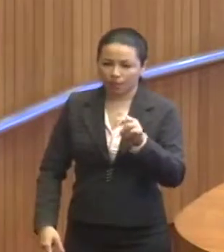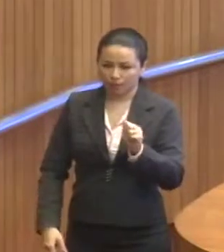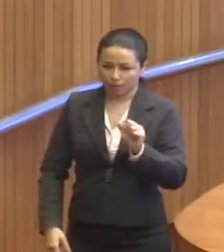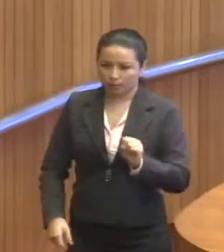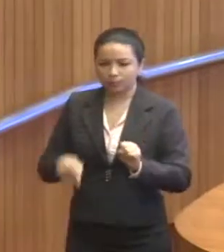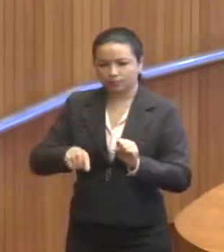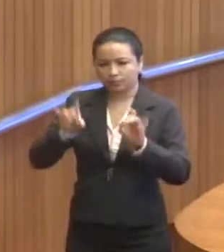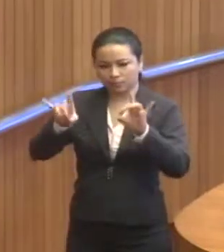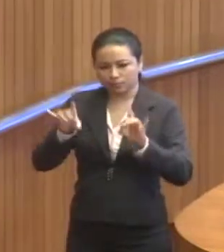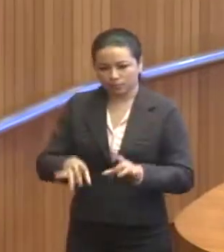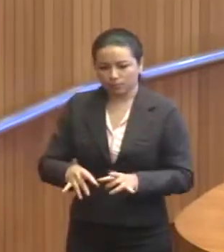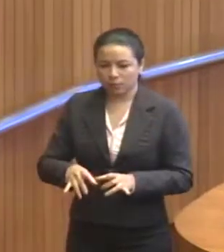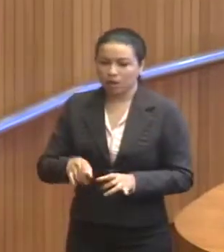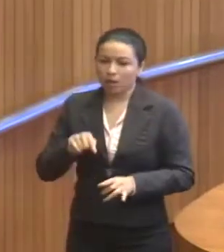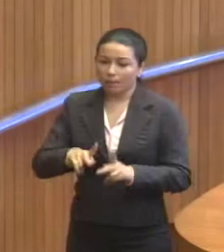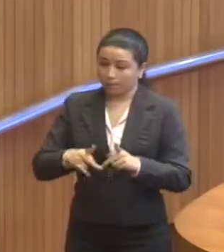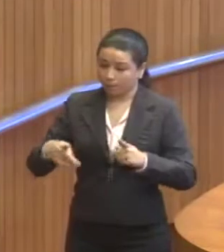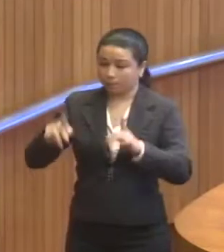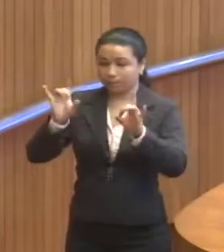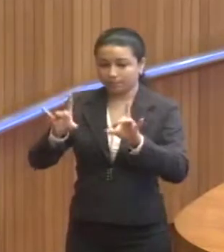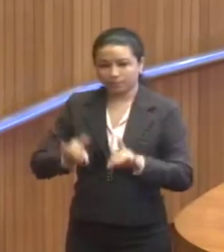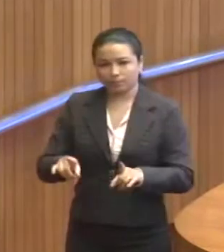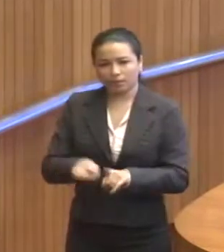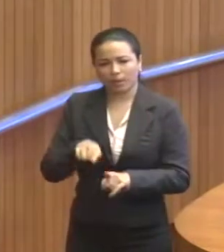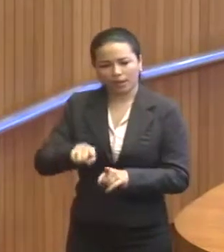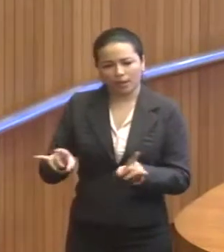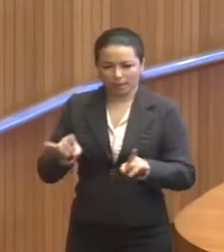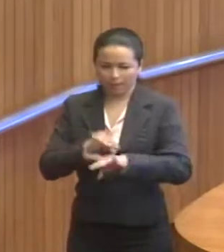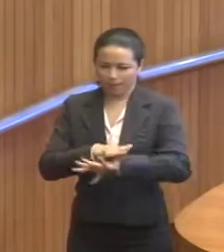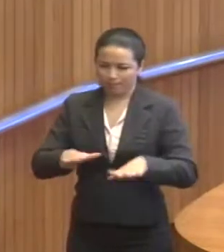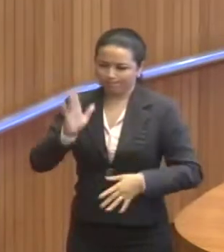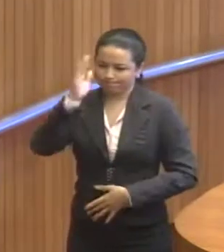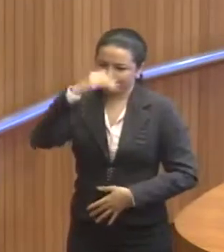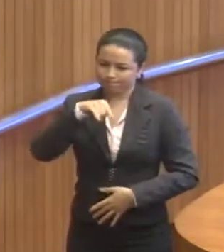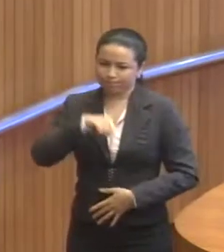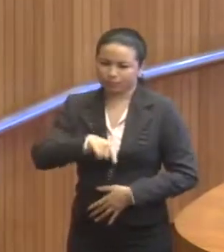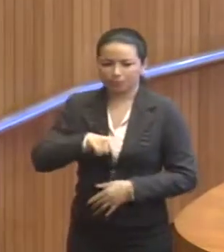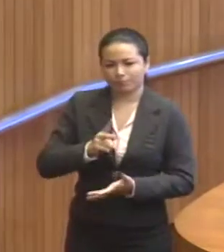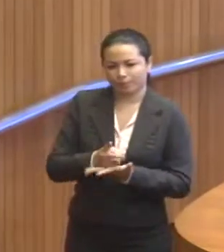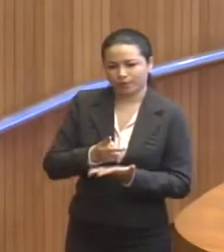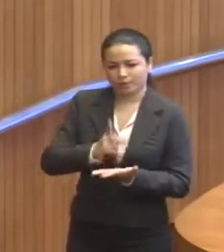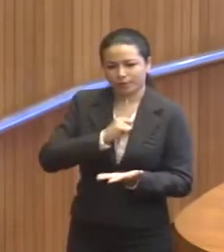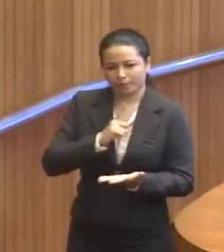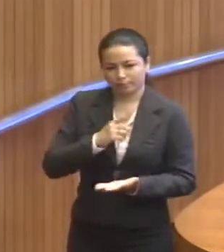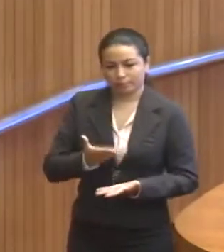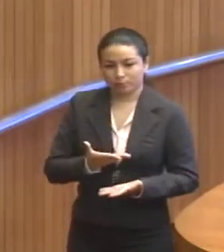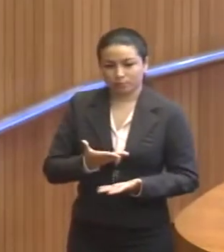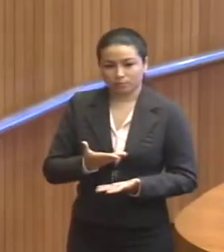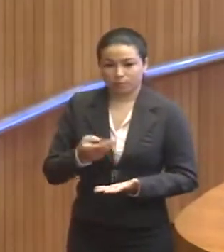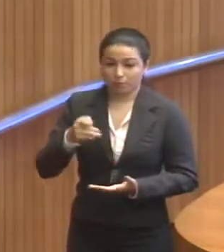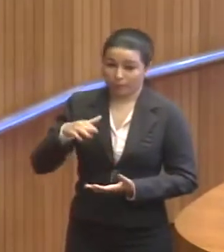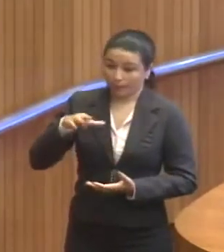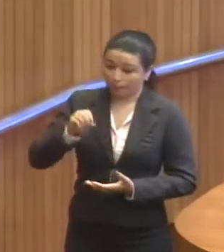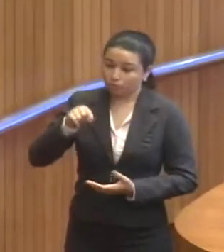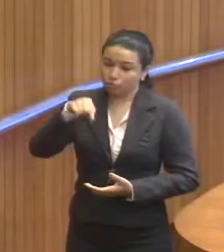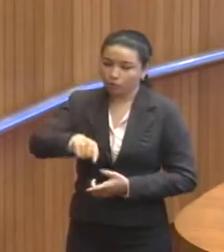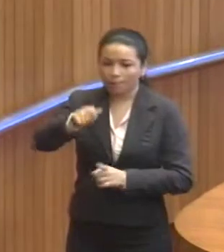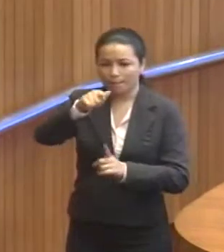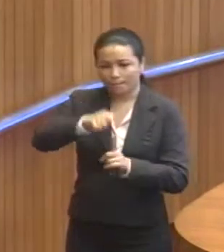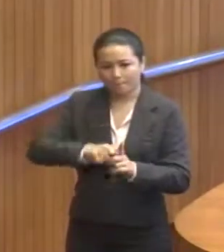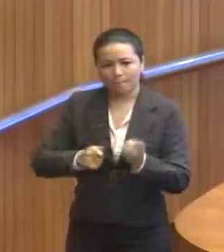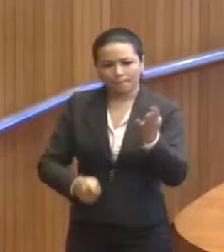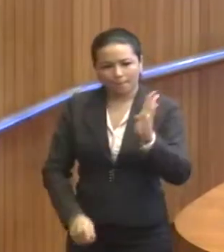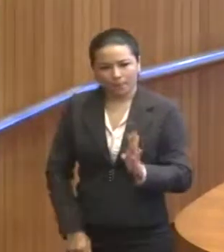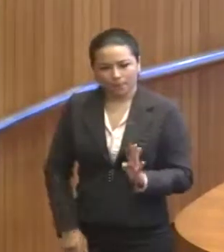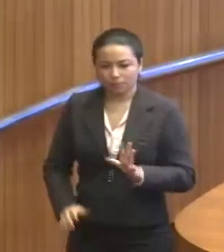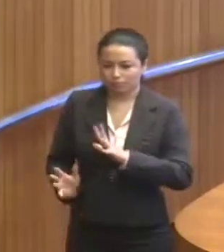especializadas e de promotorias especializadas para combater esse mal que, infelizmente, é muito presente. O mês de março é um mês onde o Brasil e o